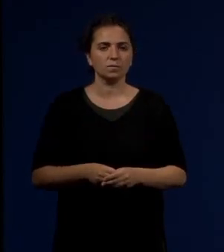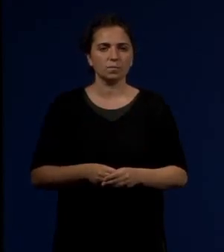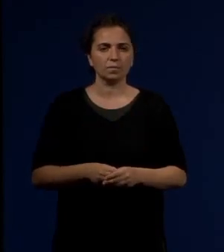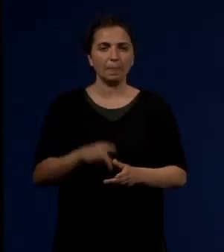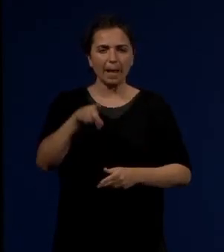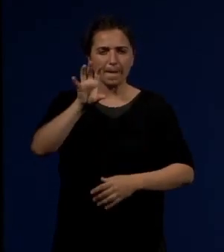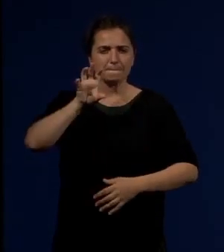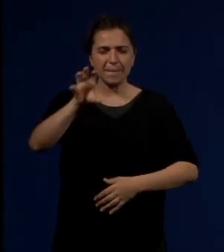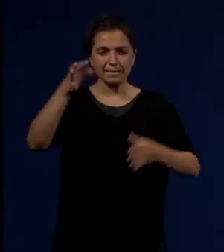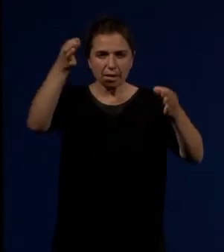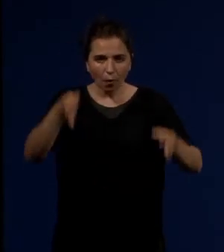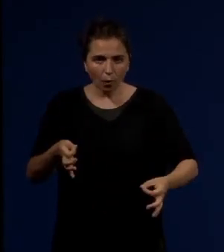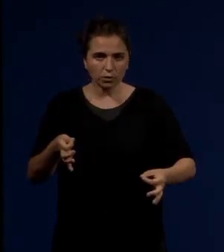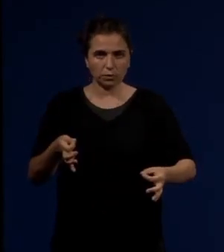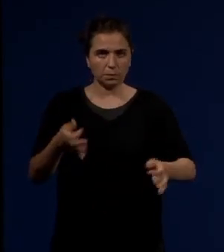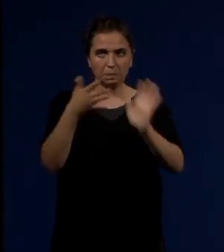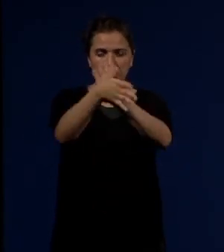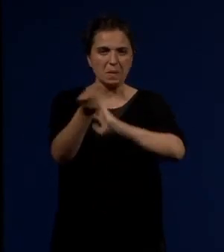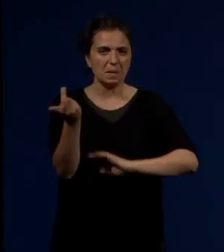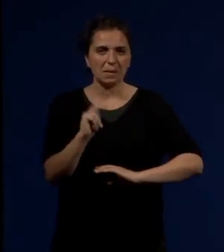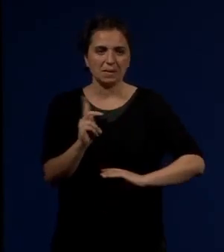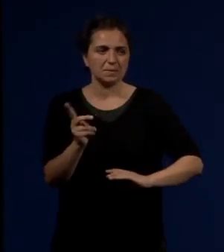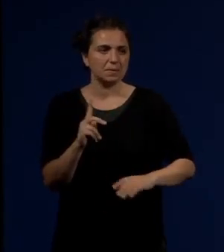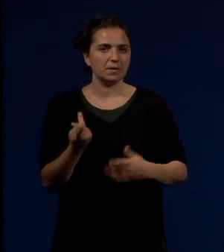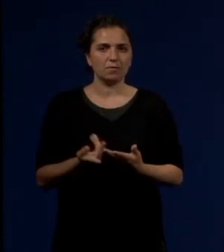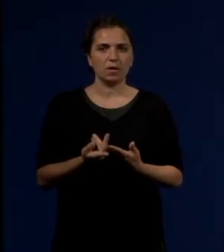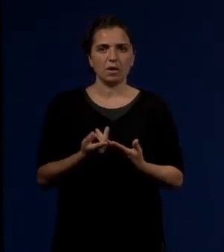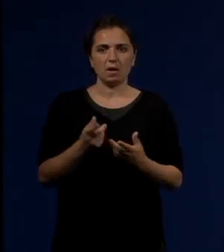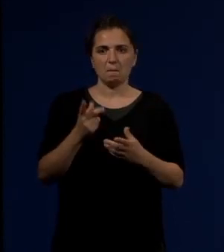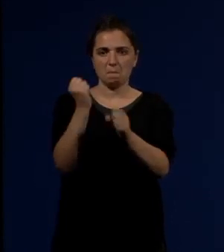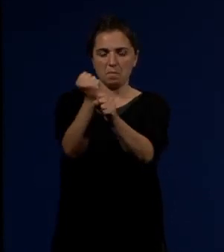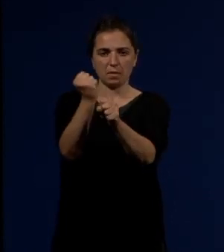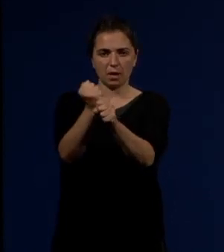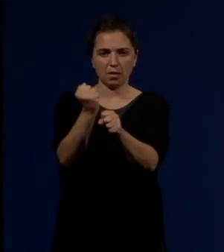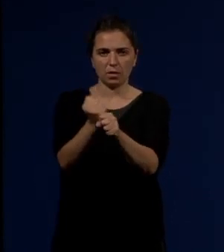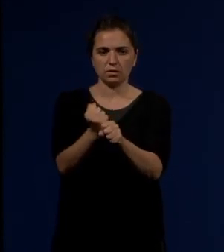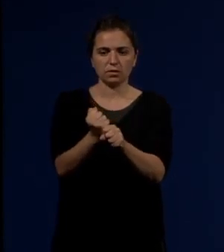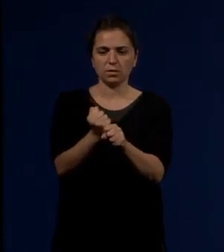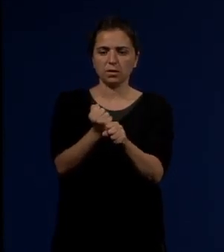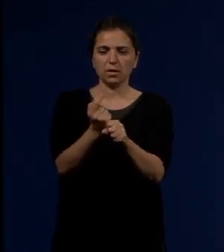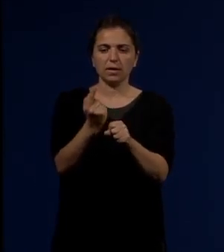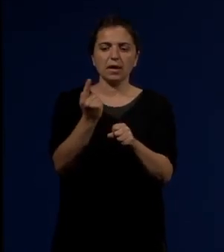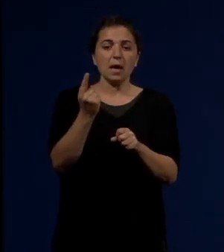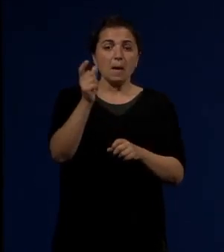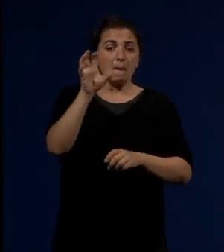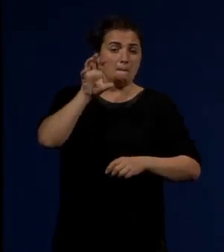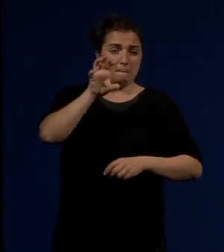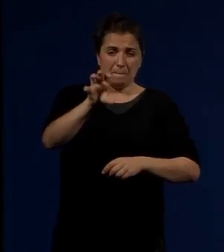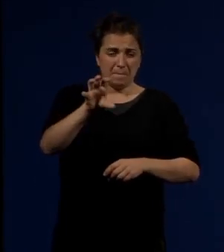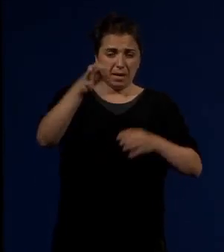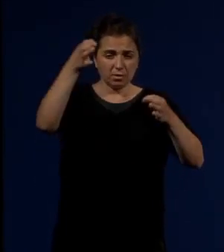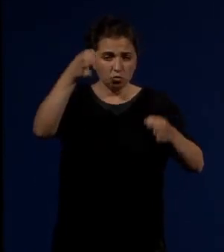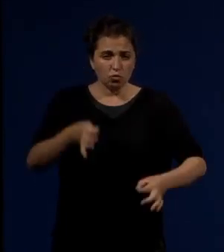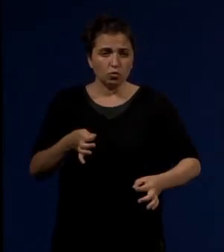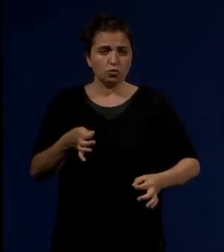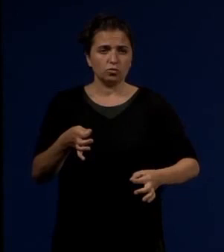Un país xusto non pode ser manexado como unha mala empresa na que se vota aos traballadores. Un país xusto non pode entenderse